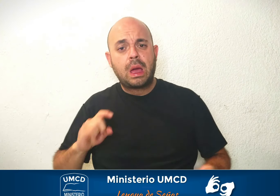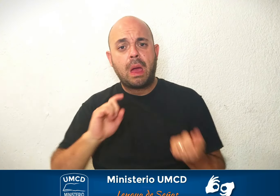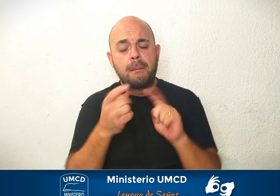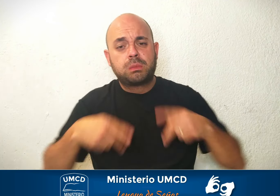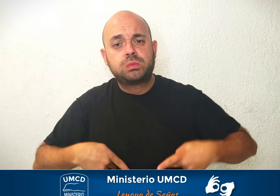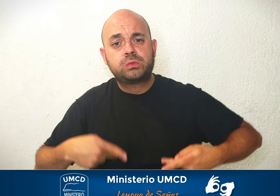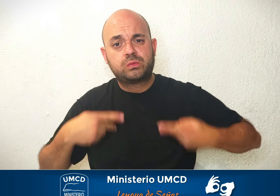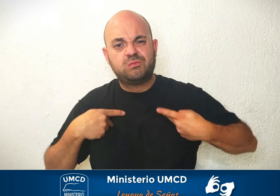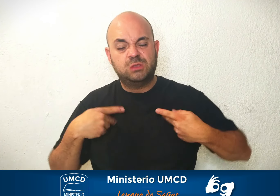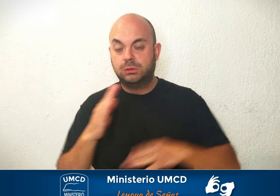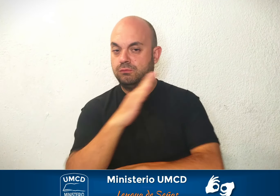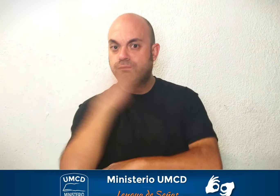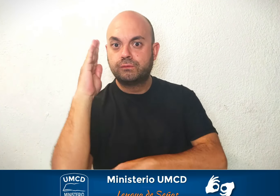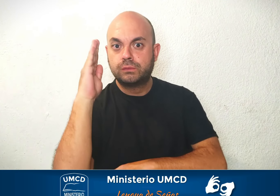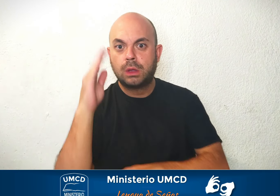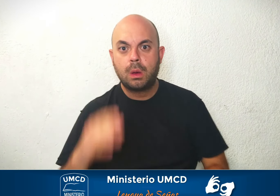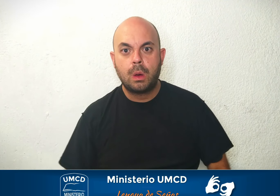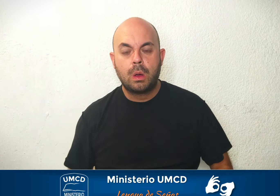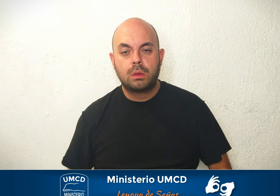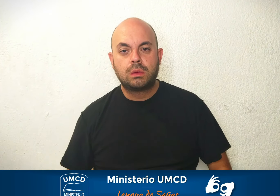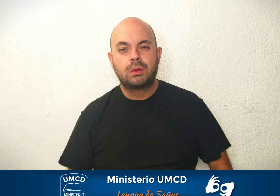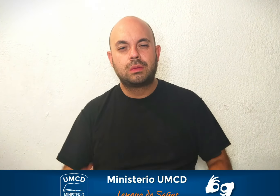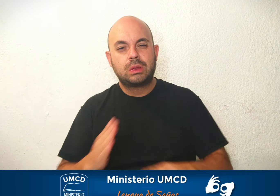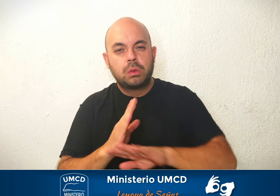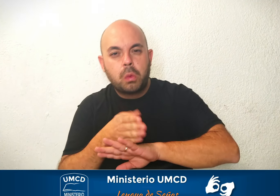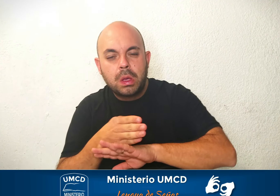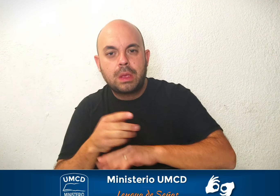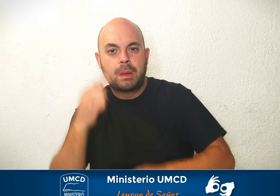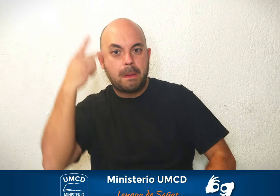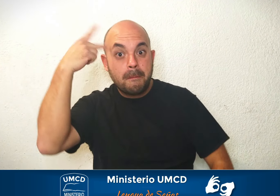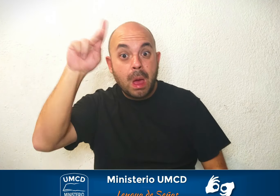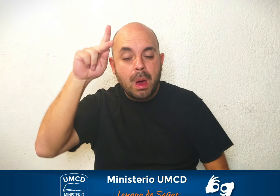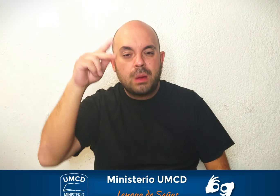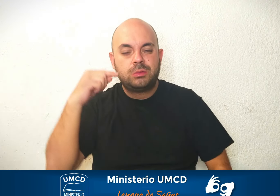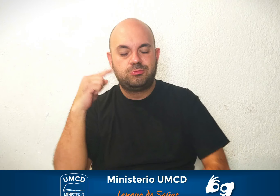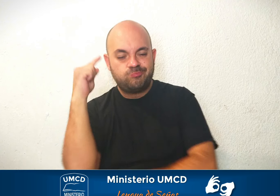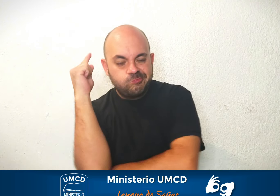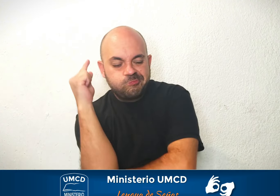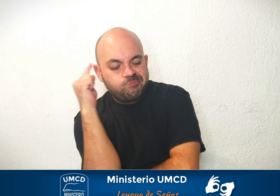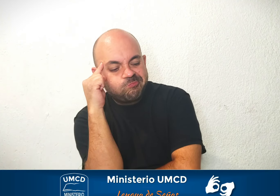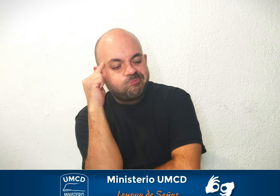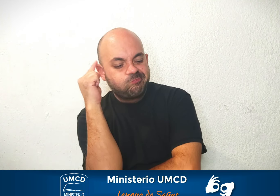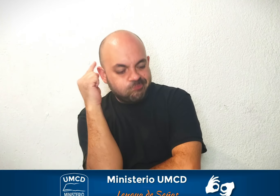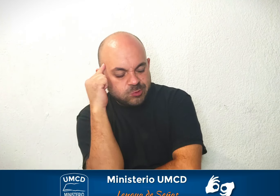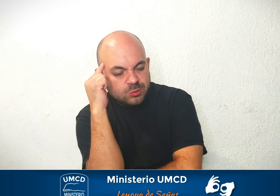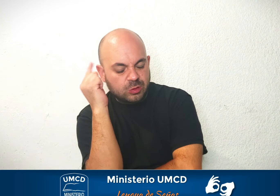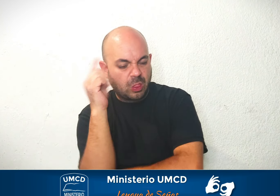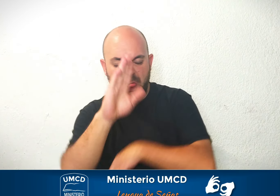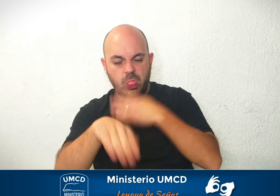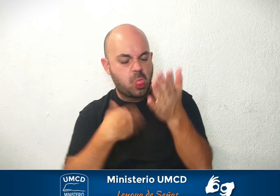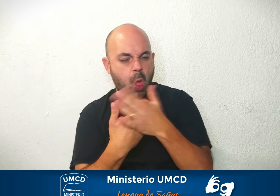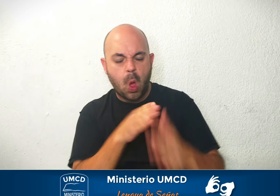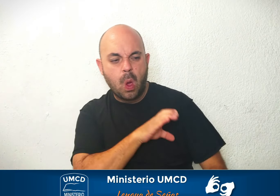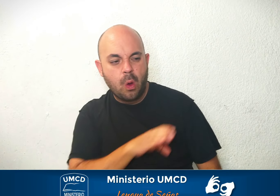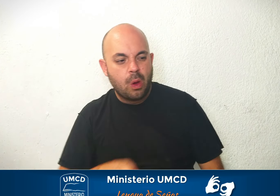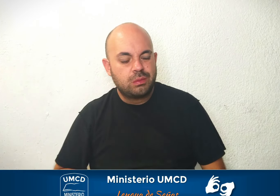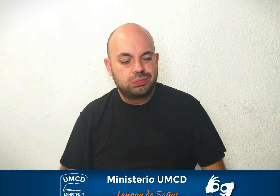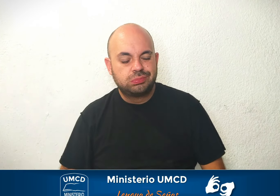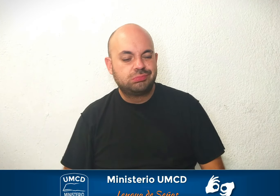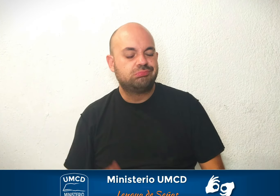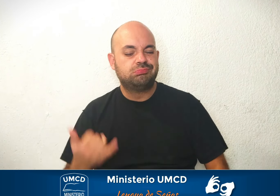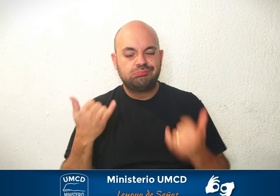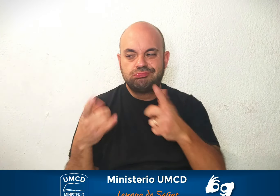y ferviente. Obviamente Pablo, pensando en sus hermanos con quienes él había estado un buen tiempo, les